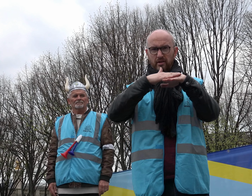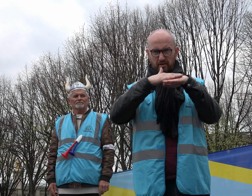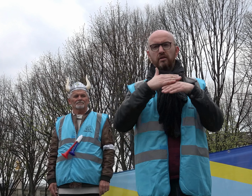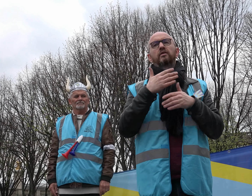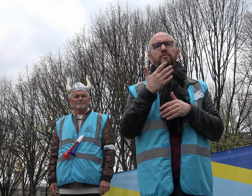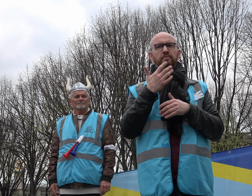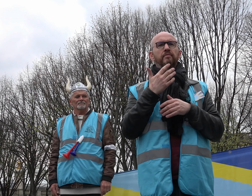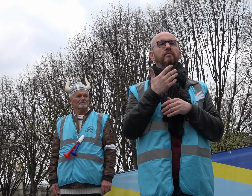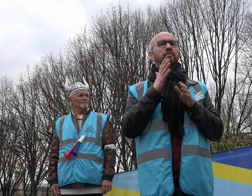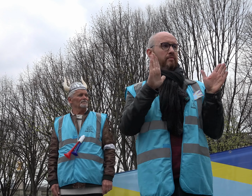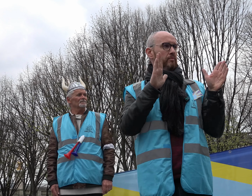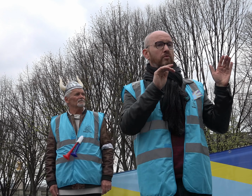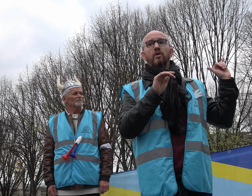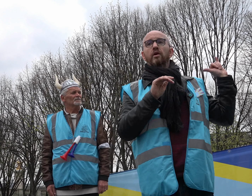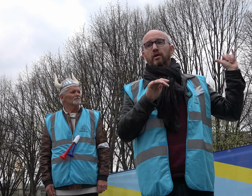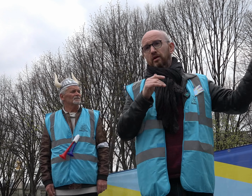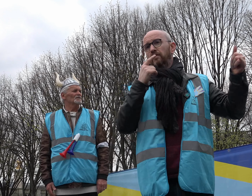avec le groupe LR.